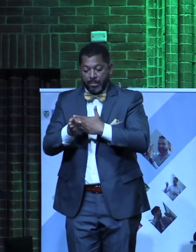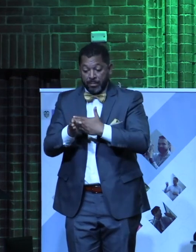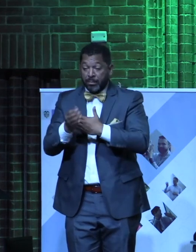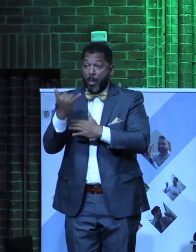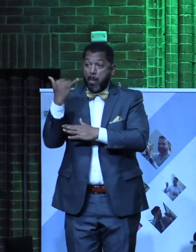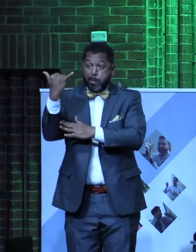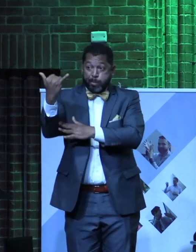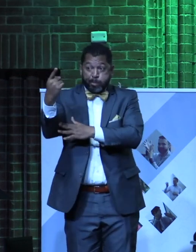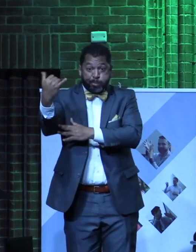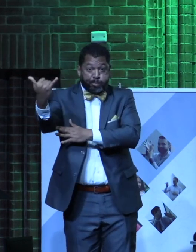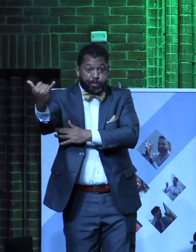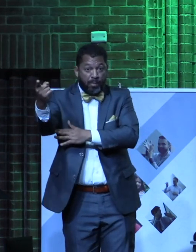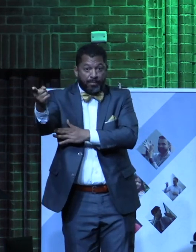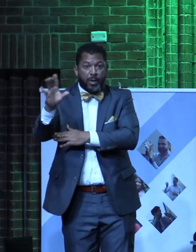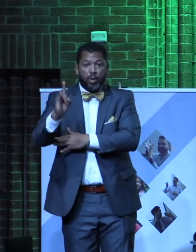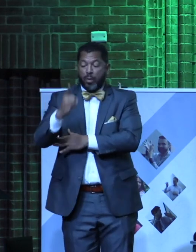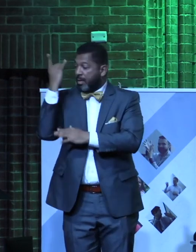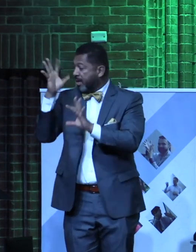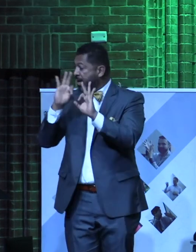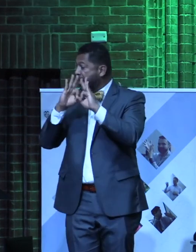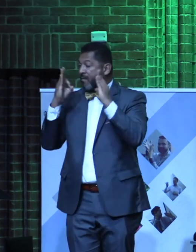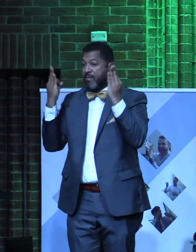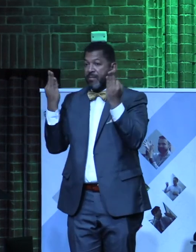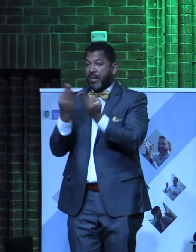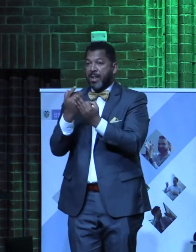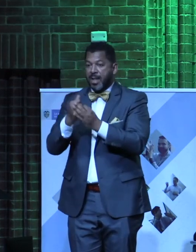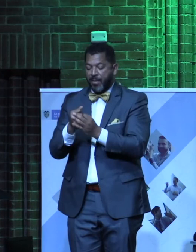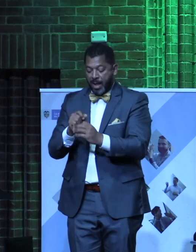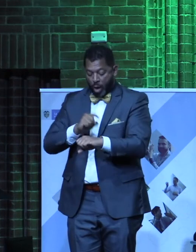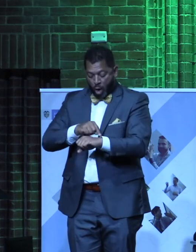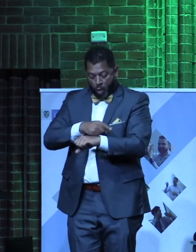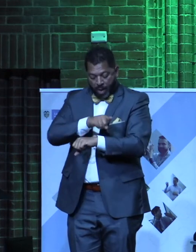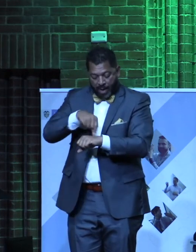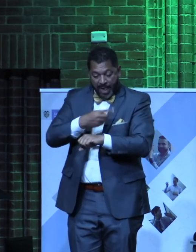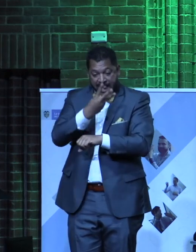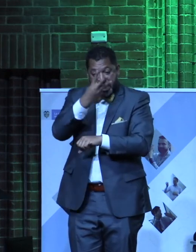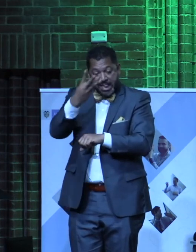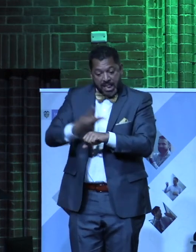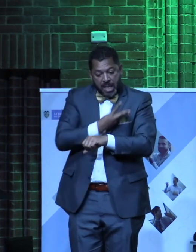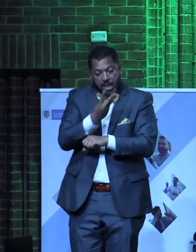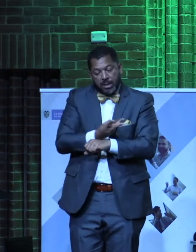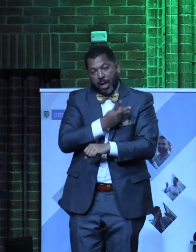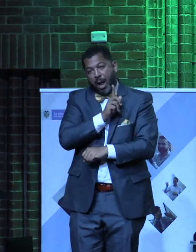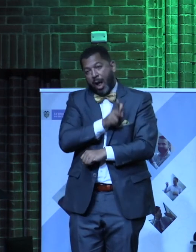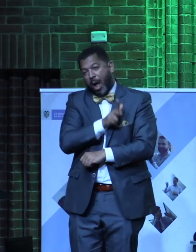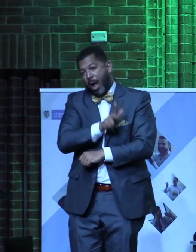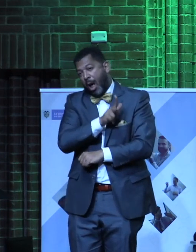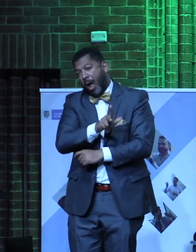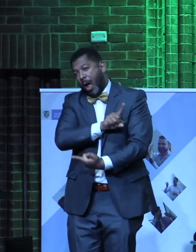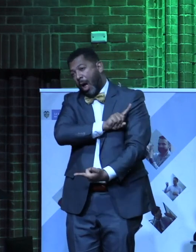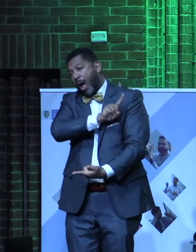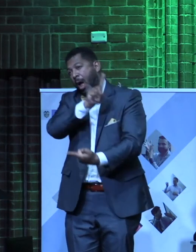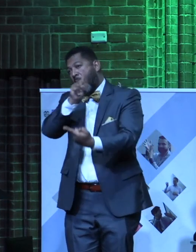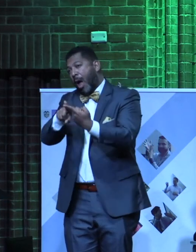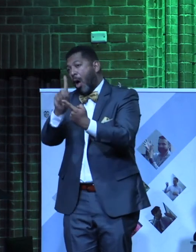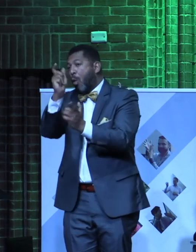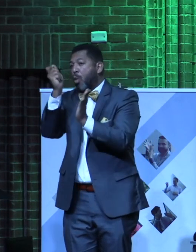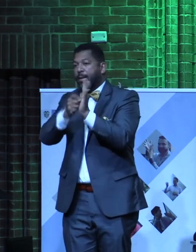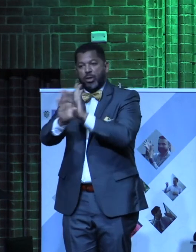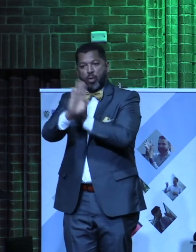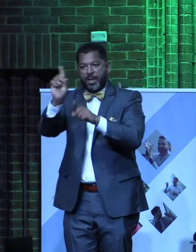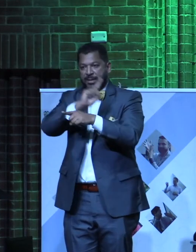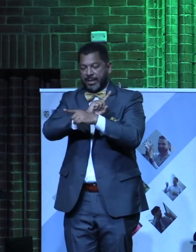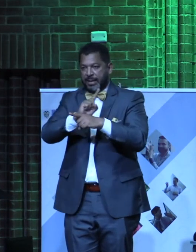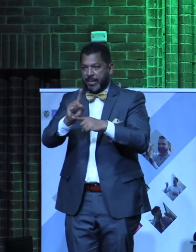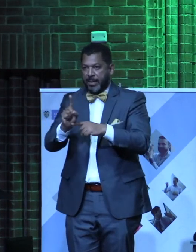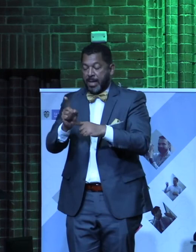comunitaria donde la familia tiene que movilizarse 3 horas para llegar a un encuentro, que ocurre una vez a la semana, ¿cierto? Y